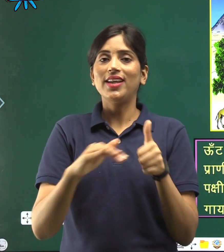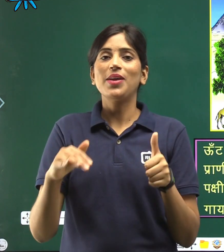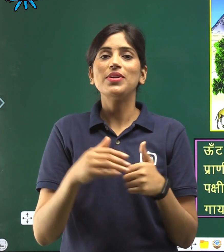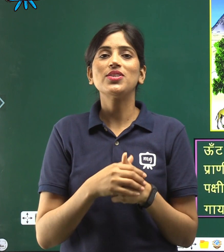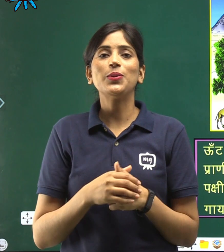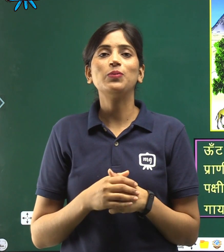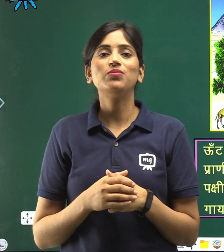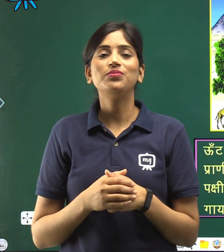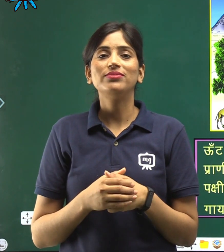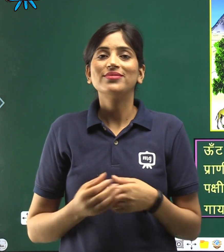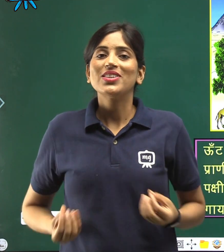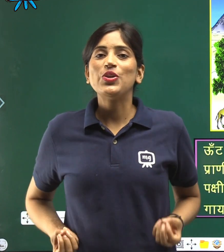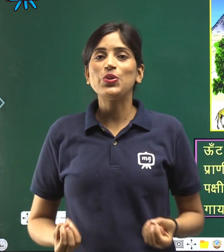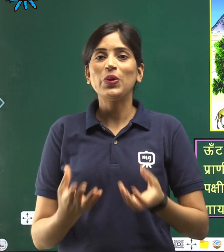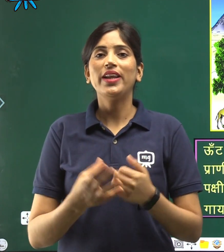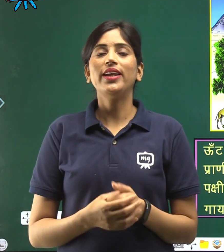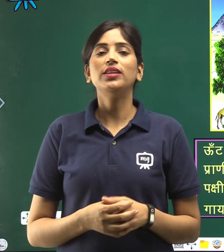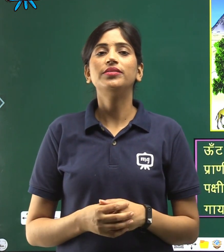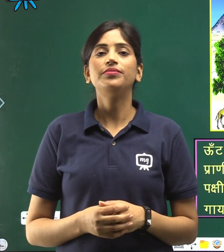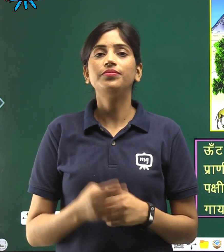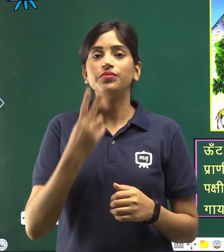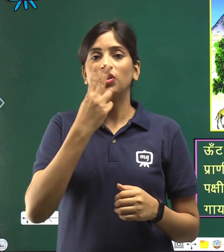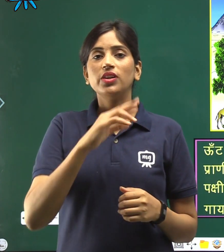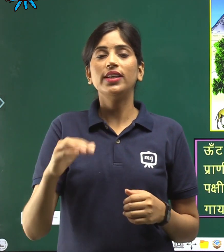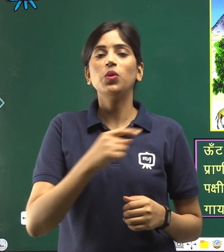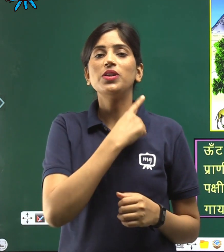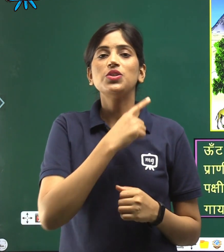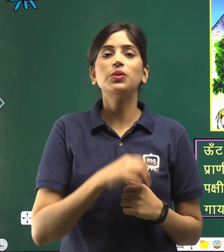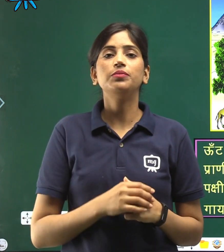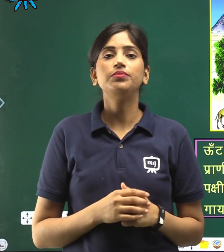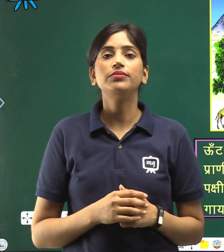बच्चों, शुरू करें। देखो बच्चों,